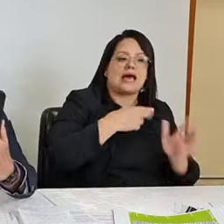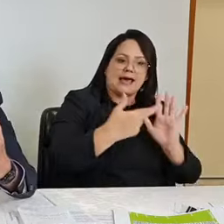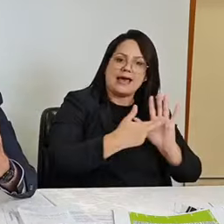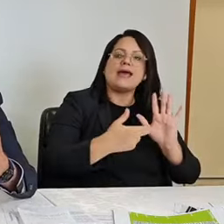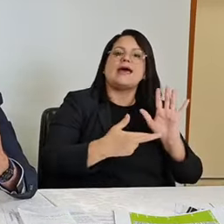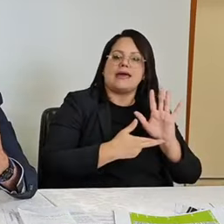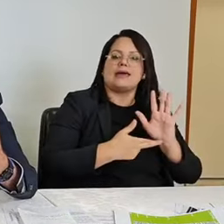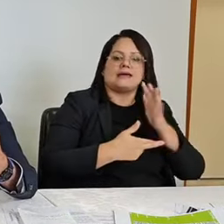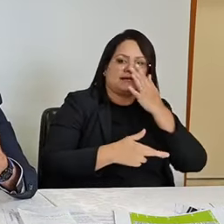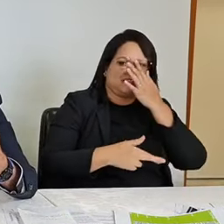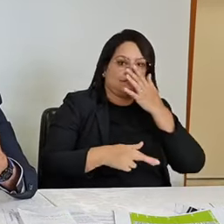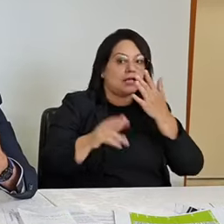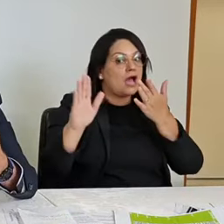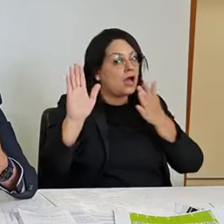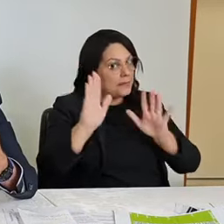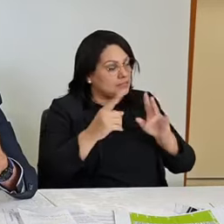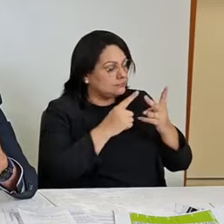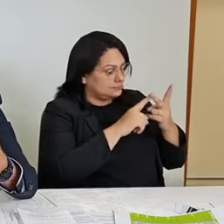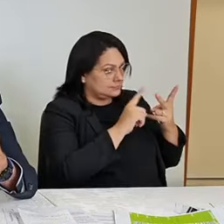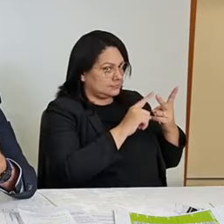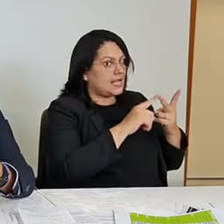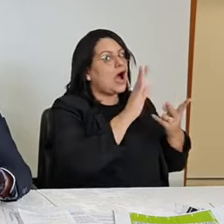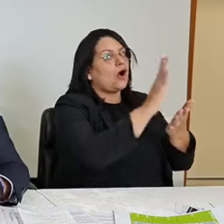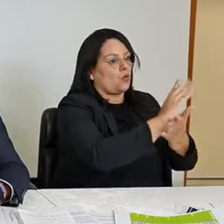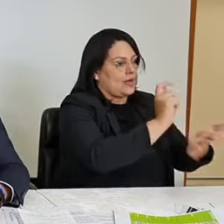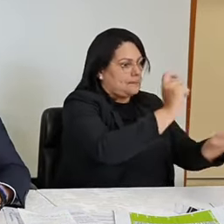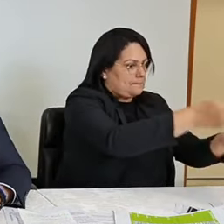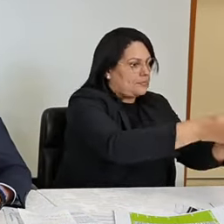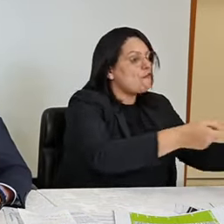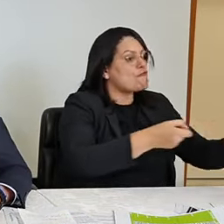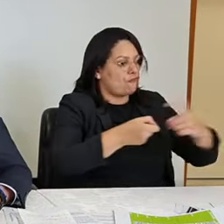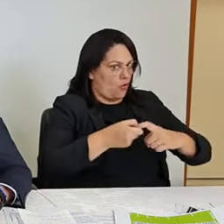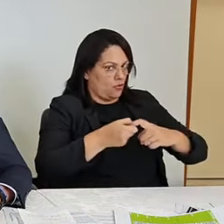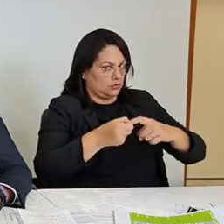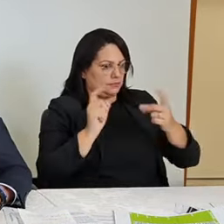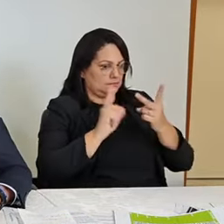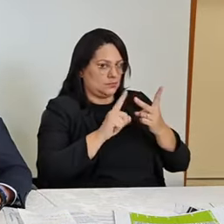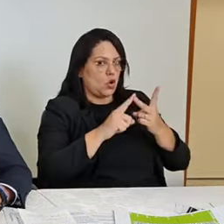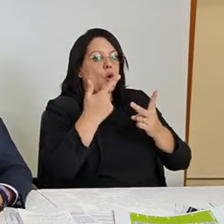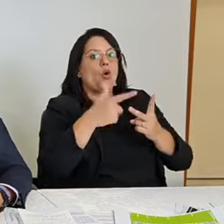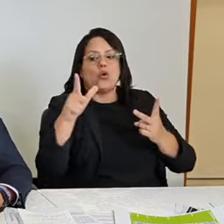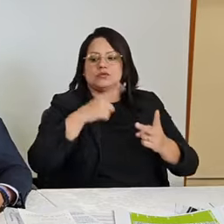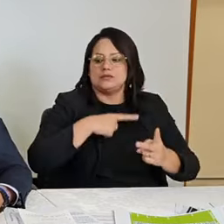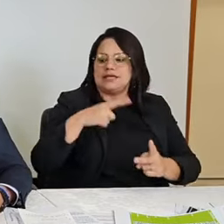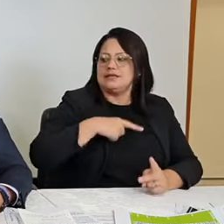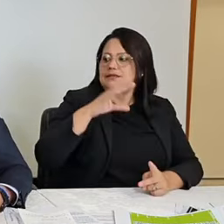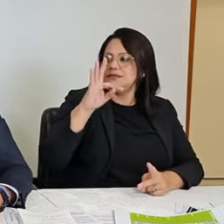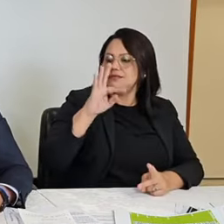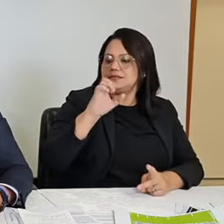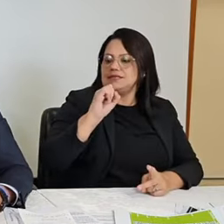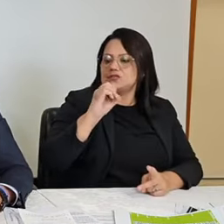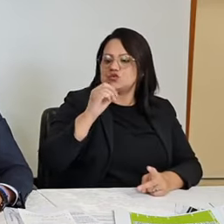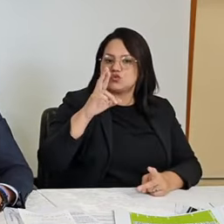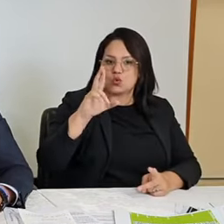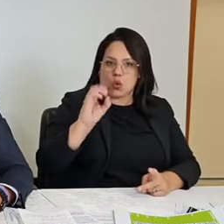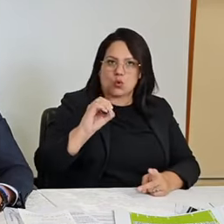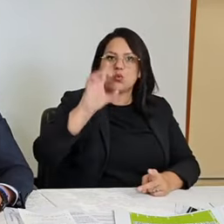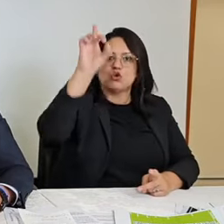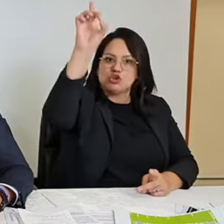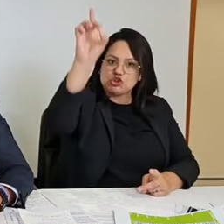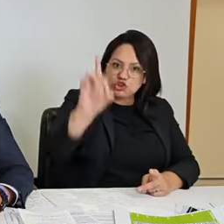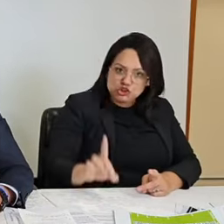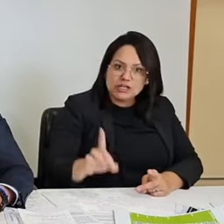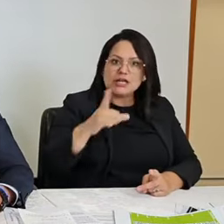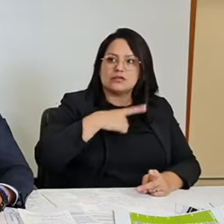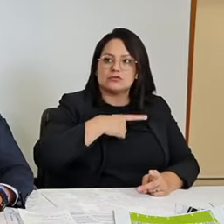lado, algumas das operações, elas foram feitas com o aval do Tesouro. Então, o diretor do banco, ele aprovou aquilo baseado no aval